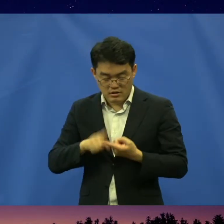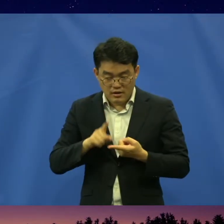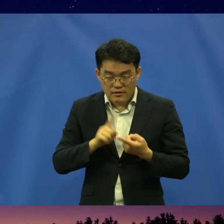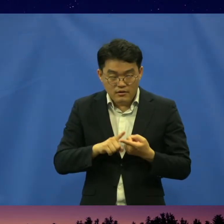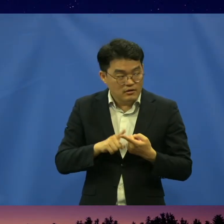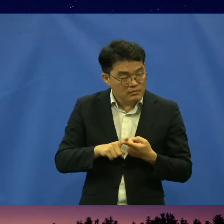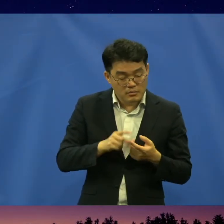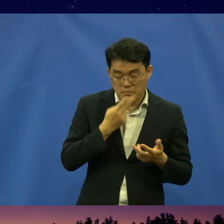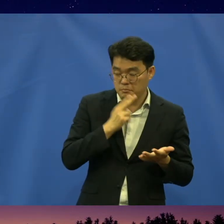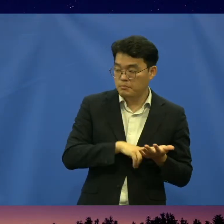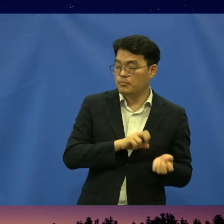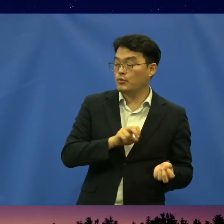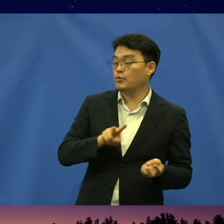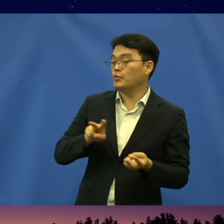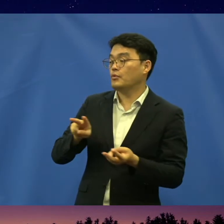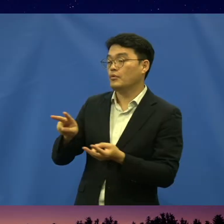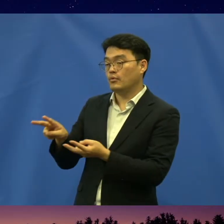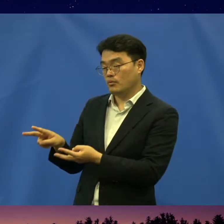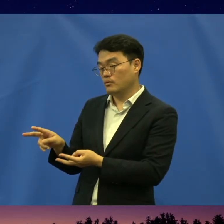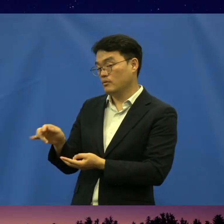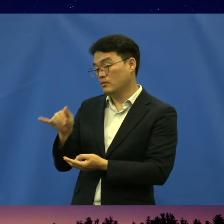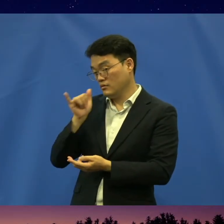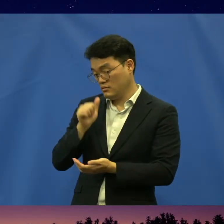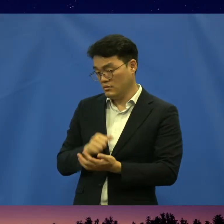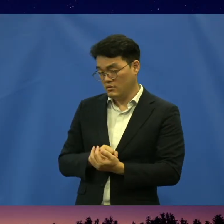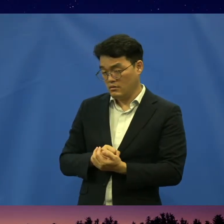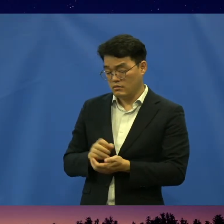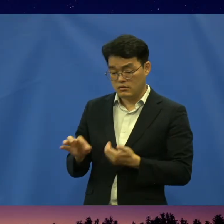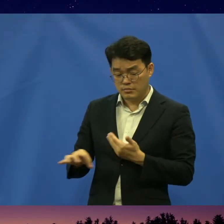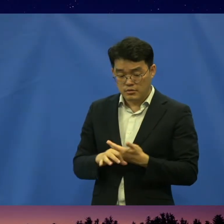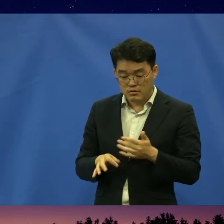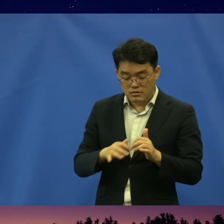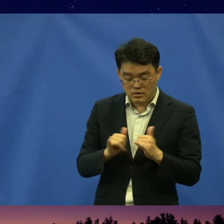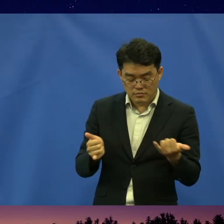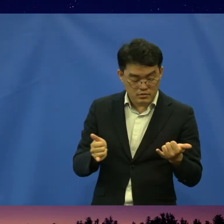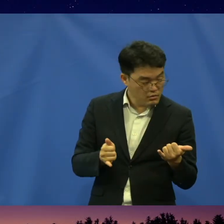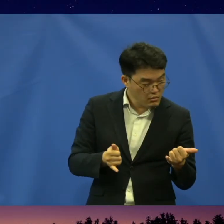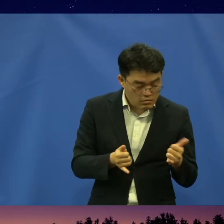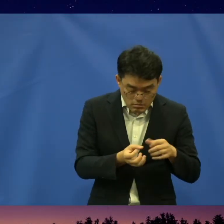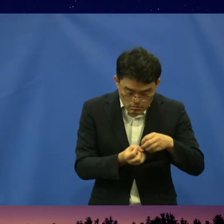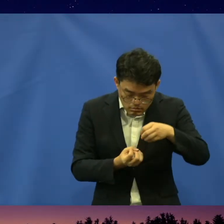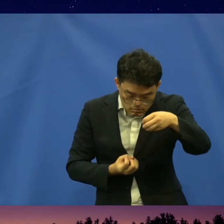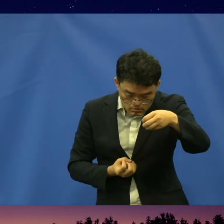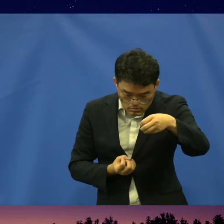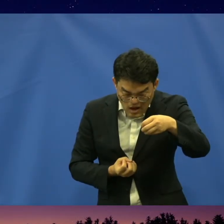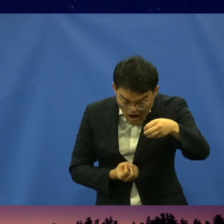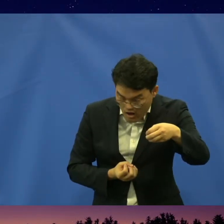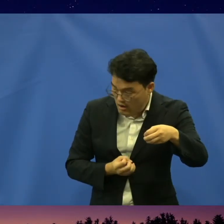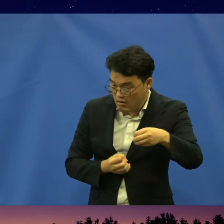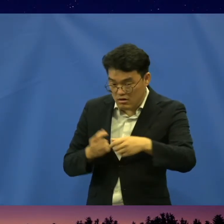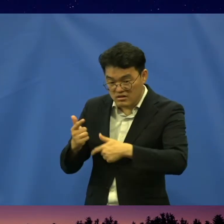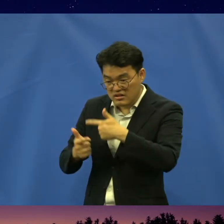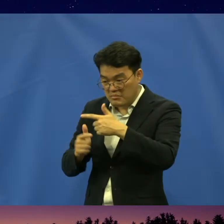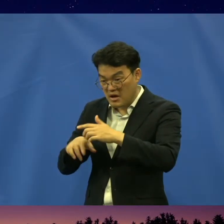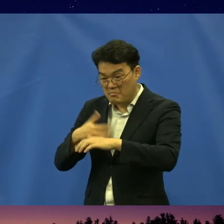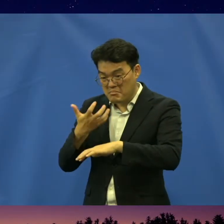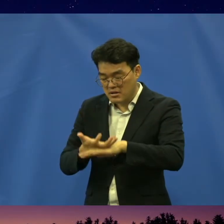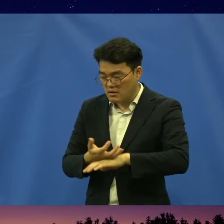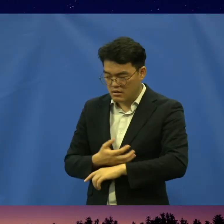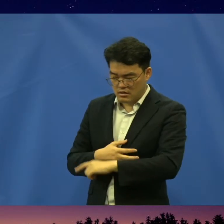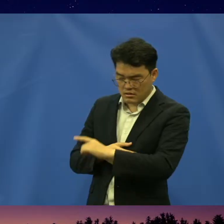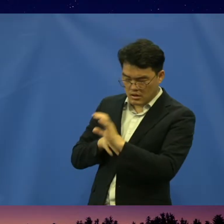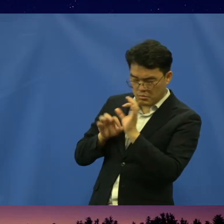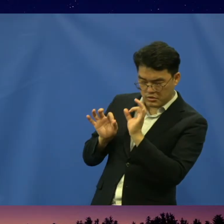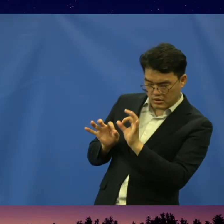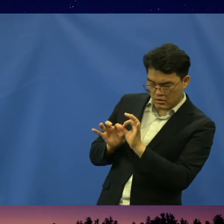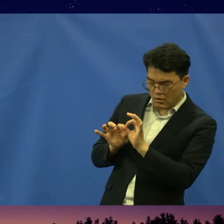그런 거 있잖아. 아니 땐 굴뚝에 연기가 나겠느냐. 뭔가 있는 것 같아. 이런저런 소리가 나오는 거 있는 거 보니까 냄새가 나. 혐의가